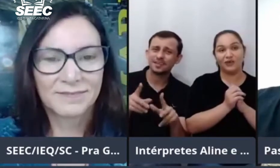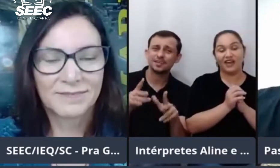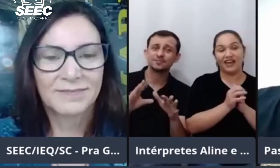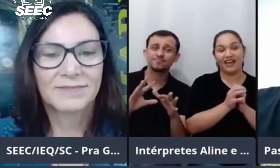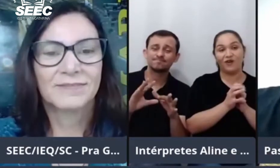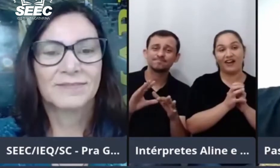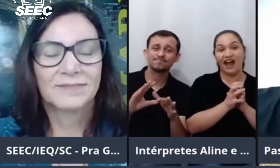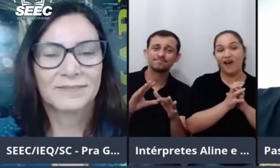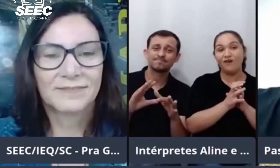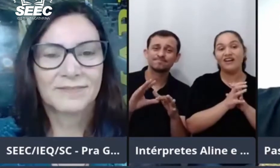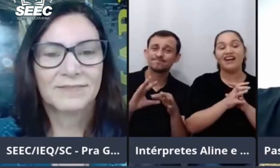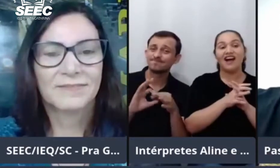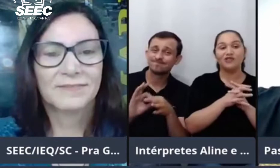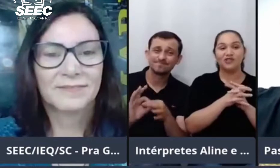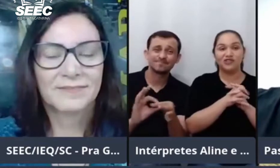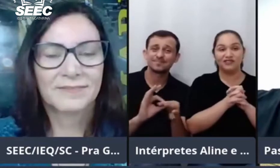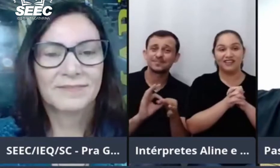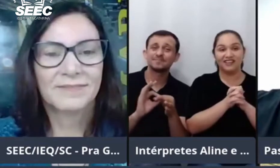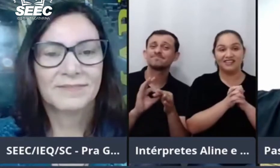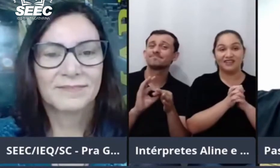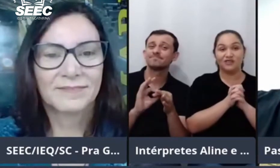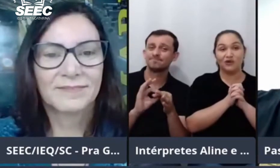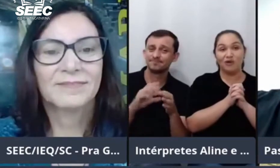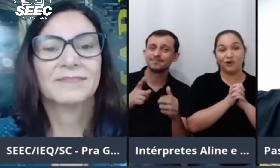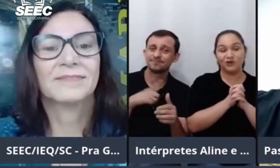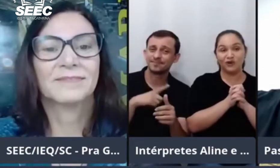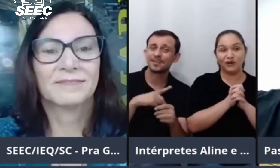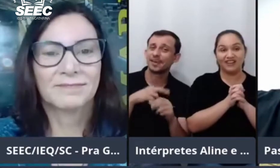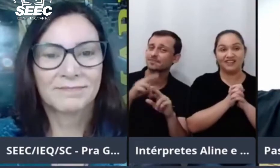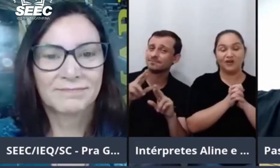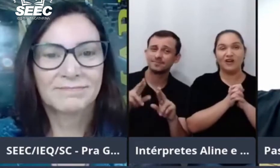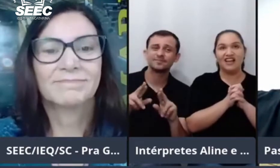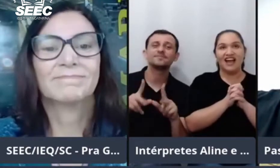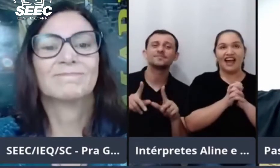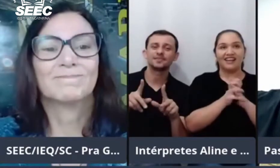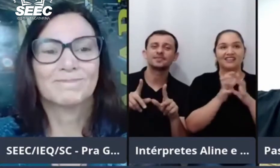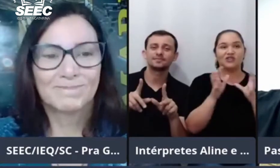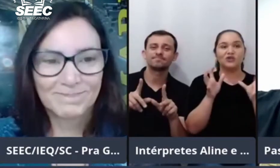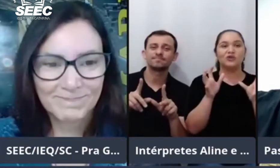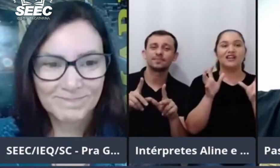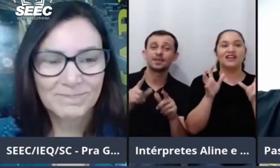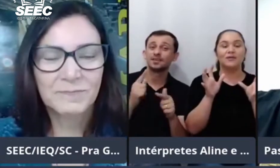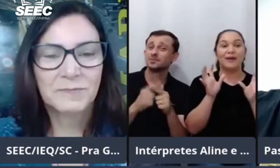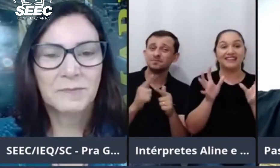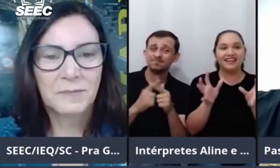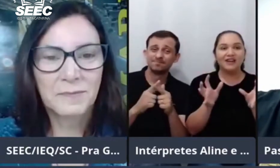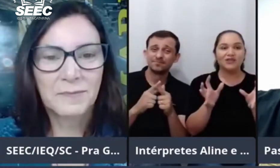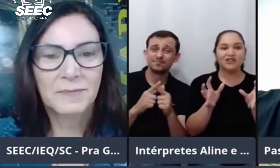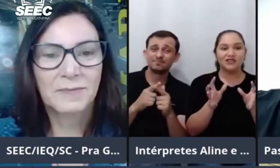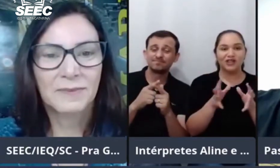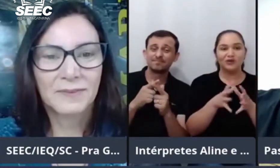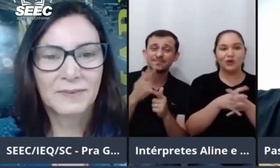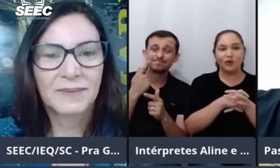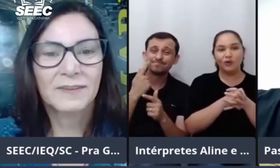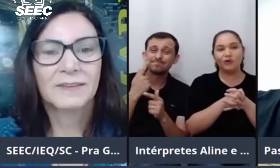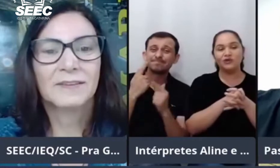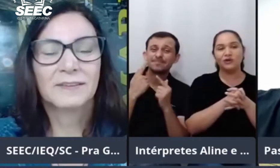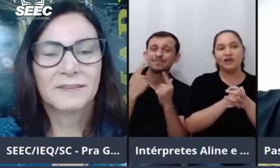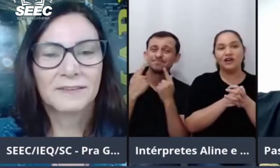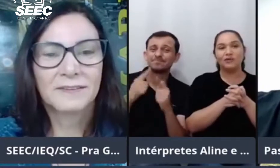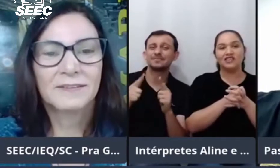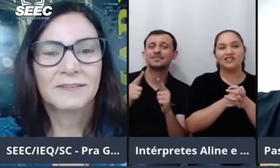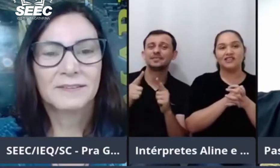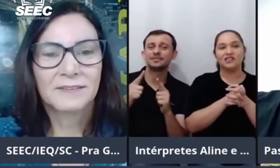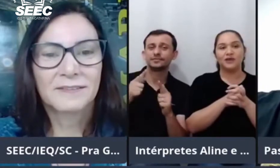nossa língua é oral, auditiva, deles é visual motora. Então, aquela estrutura padrão que a gente tem do